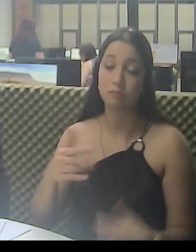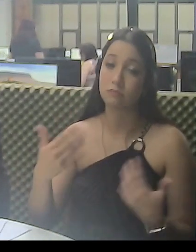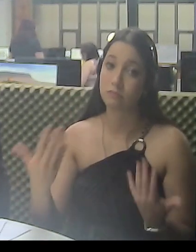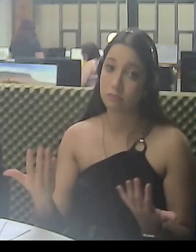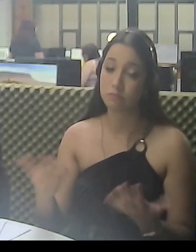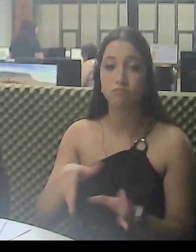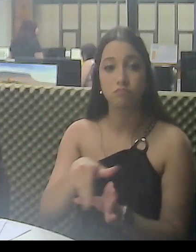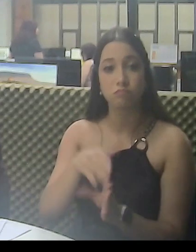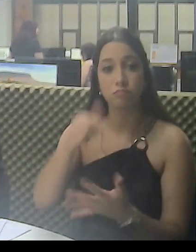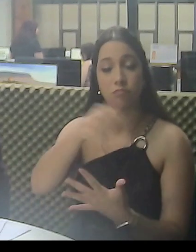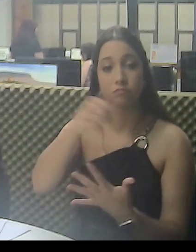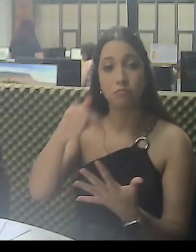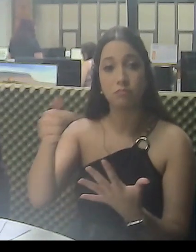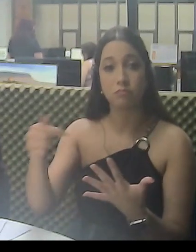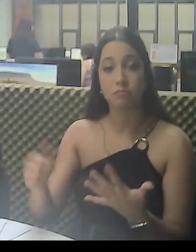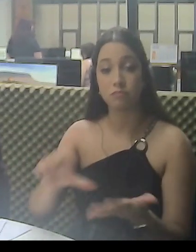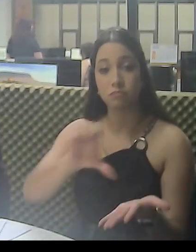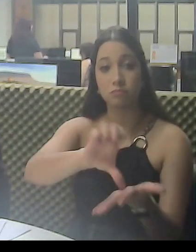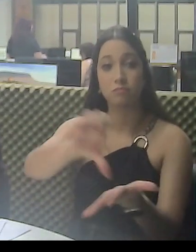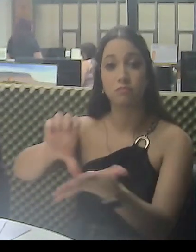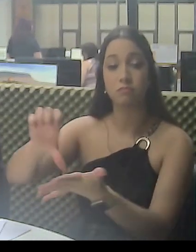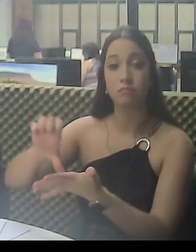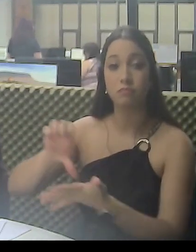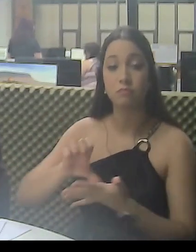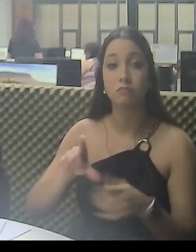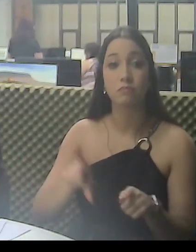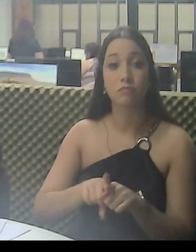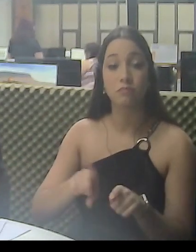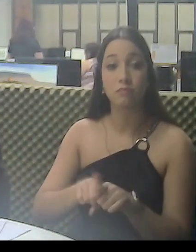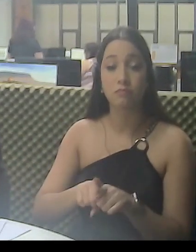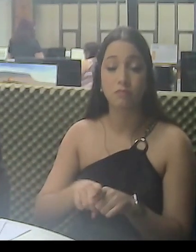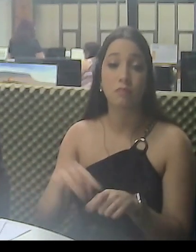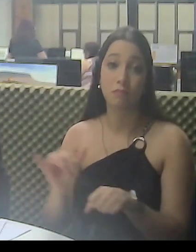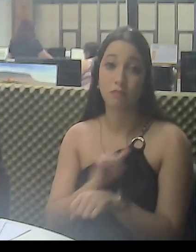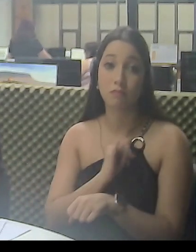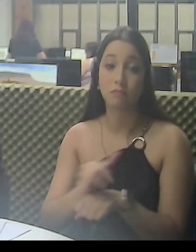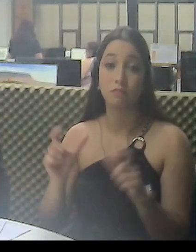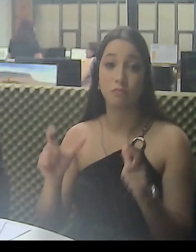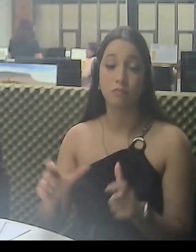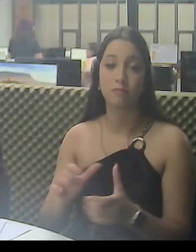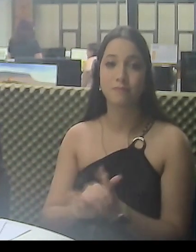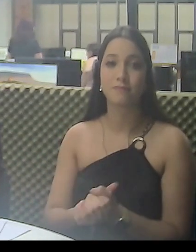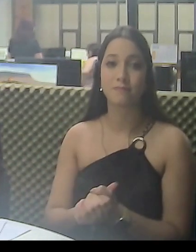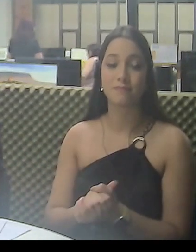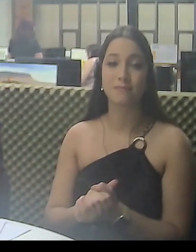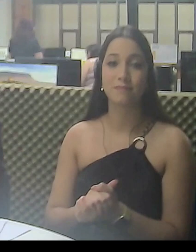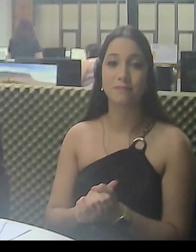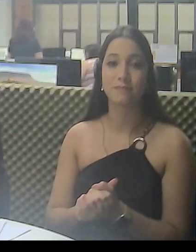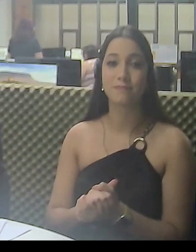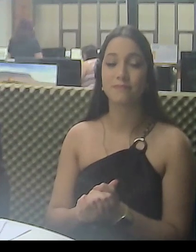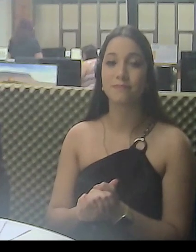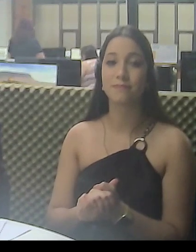essas orientações vão ser dadas nesses locais e resolvemos fazer em pontos mais estratégicos.